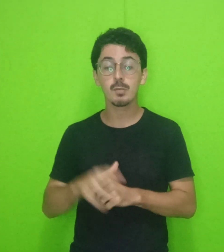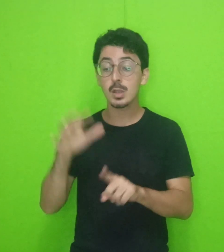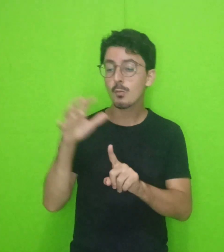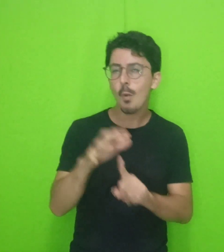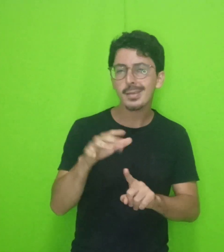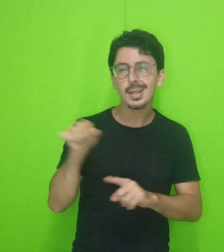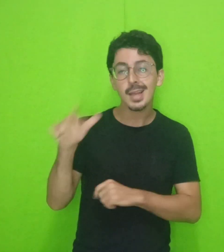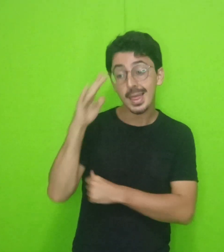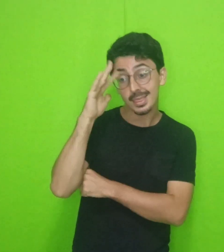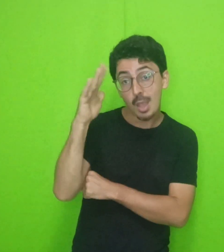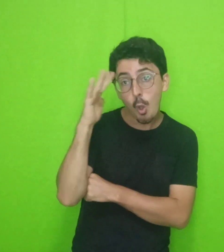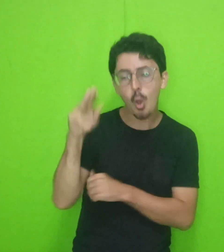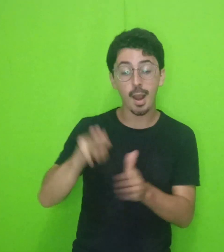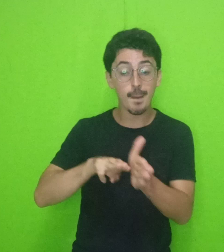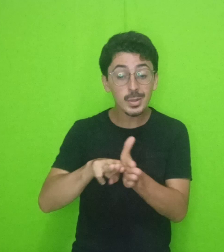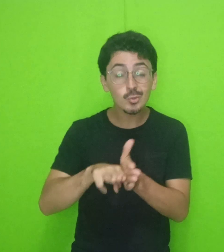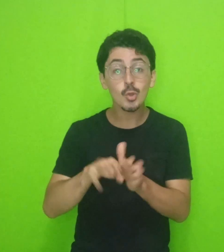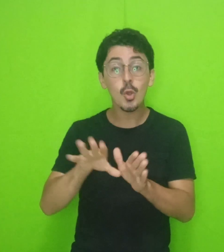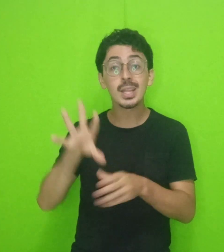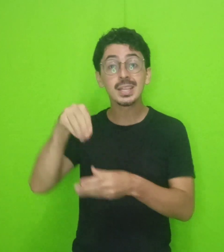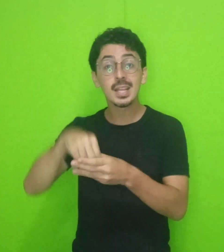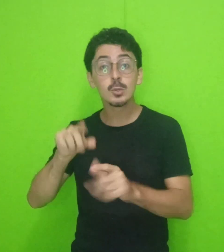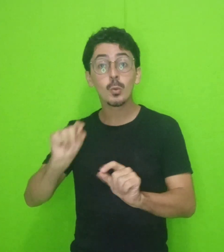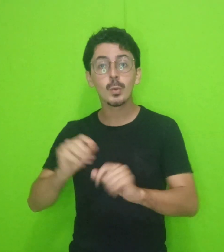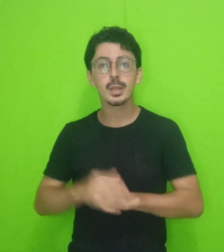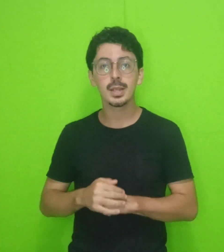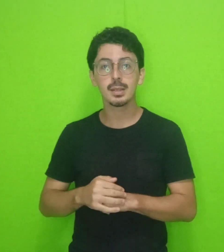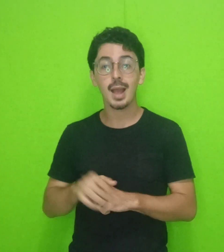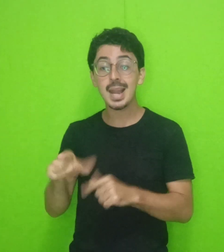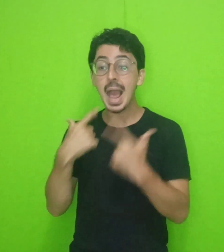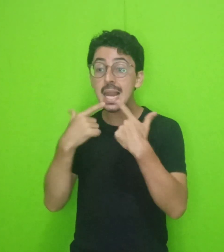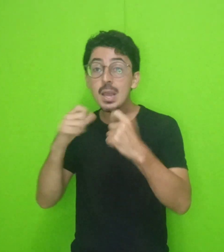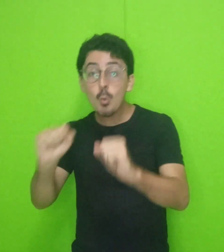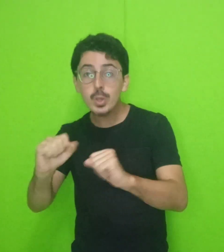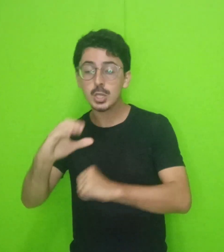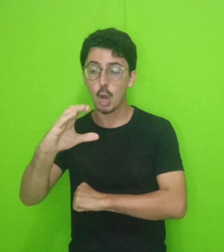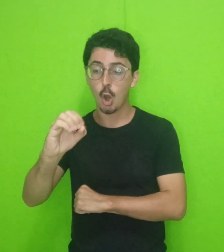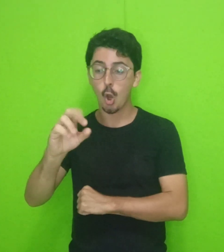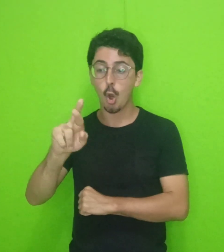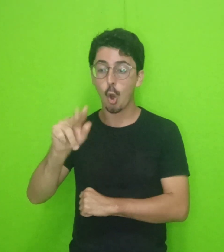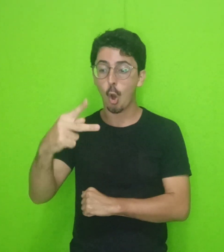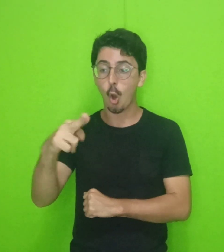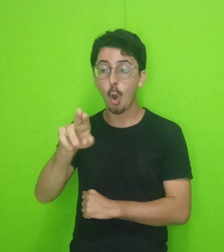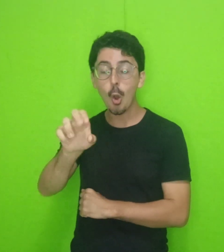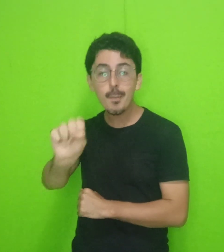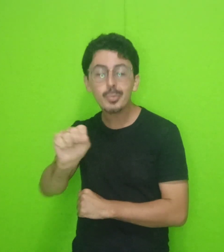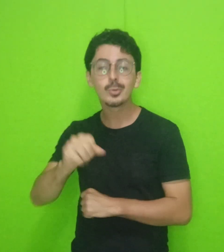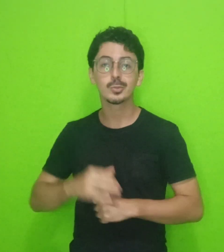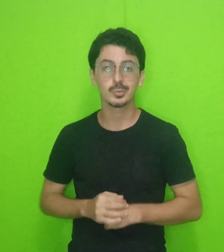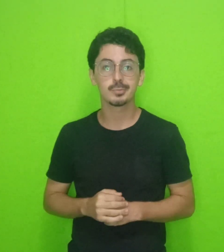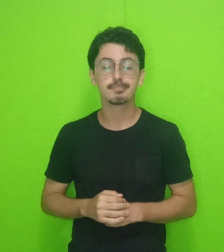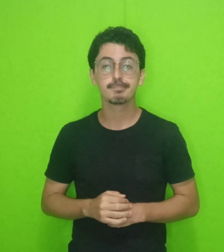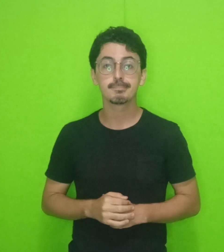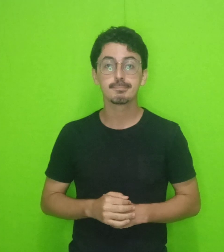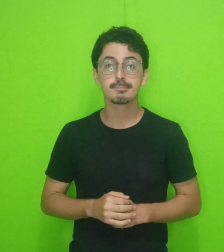teórico-metodológicos da linguística de corpos, conforme Weber Sardinha 2004,